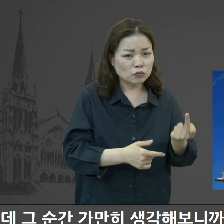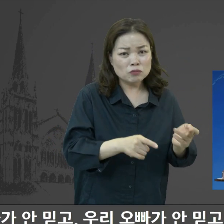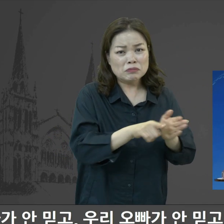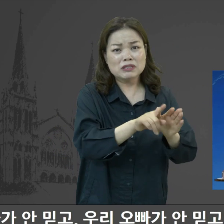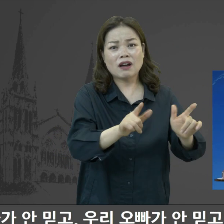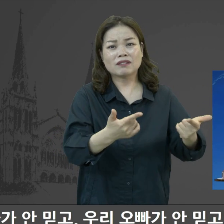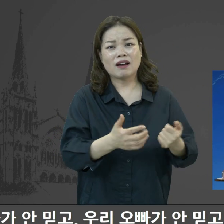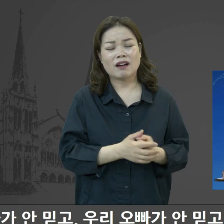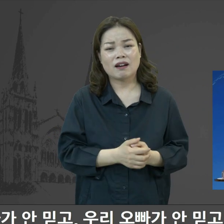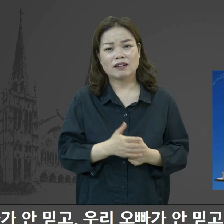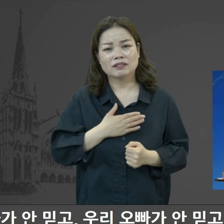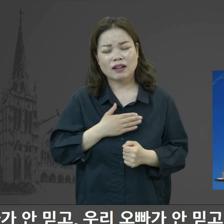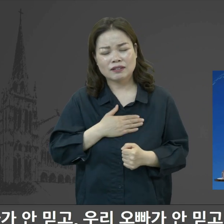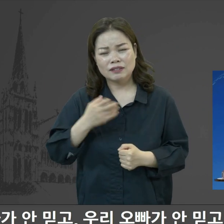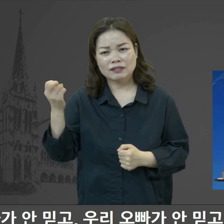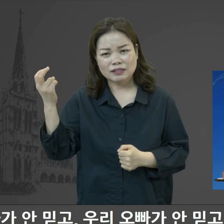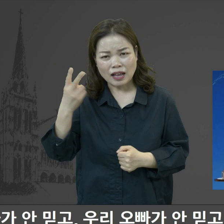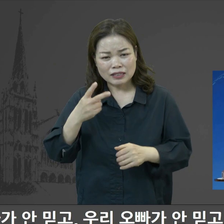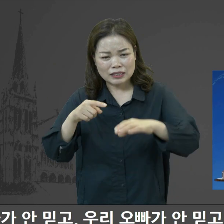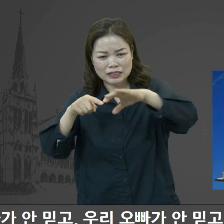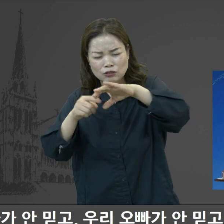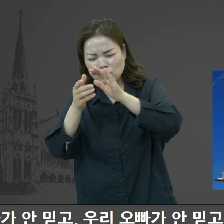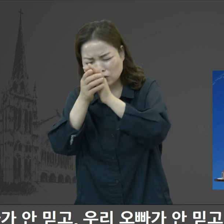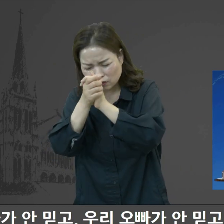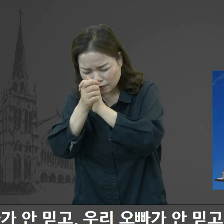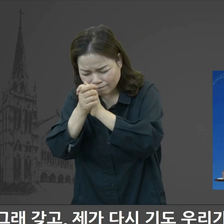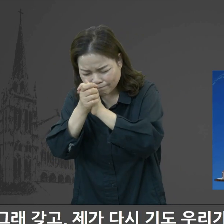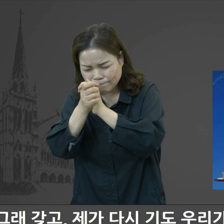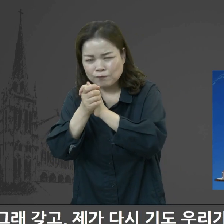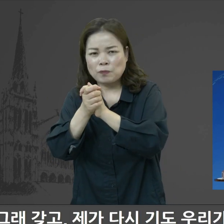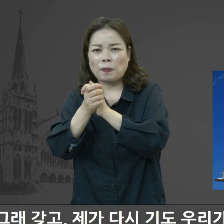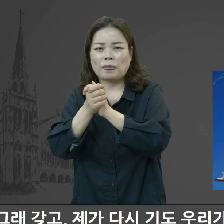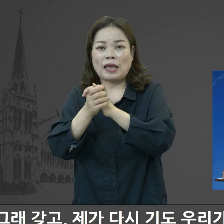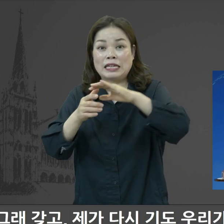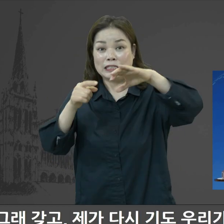거예요. 그래갖고 제가 다시 기도굴에 다시 들어갔어요. 다시 들어가서,